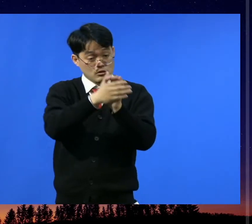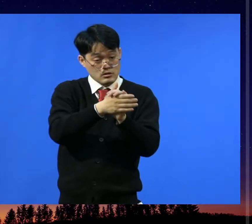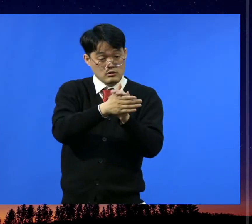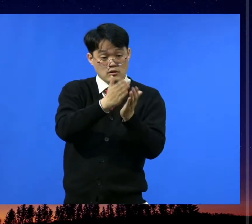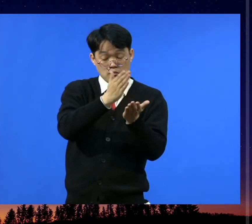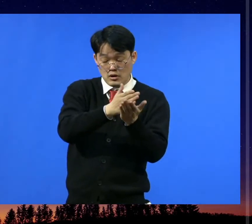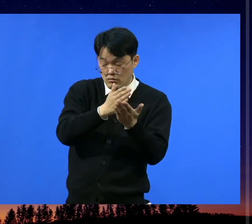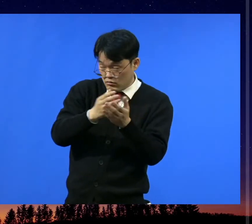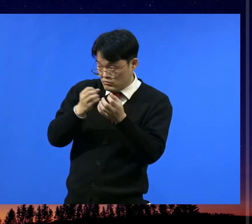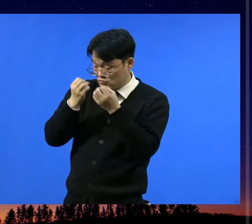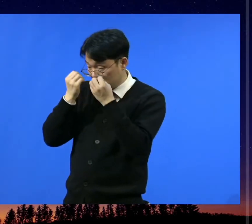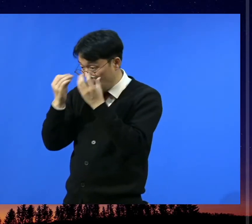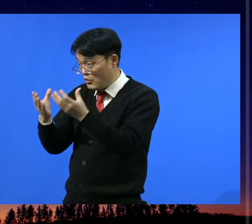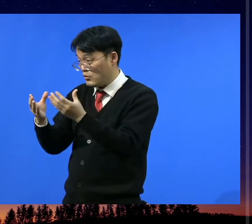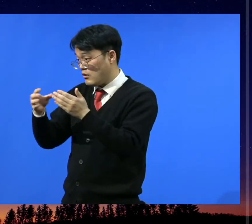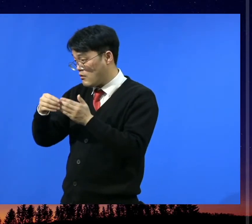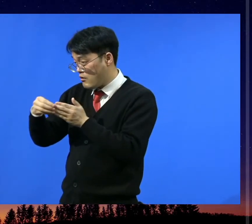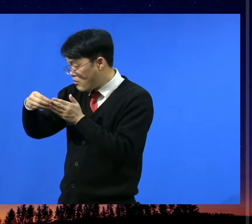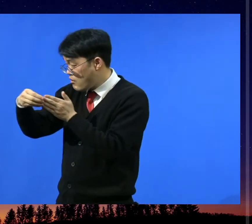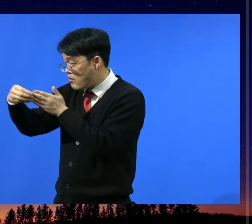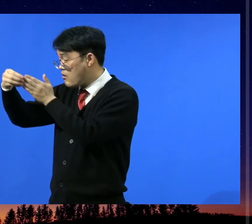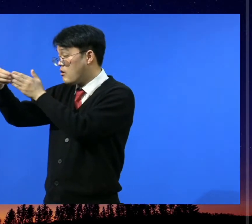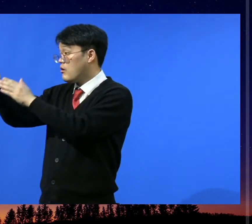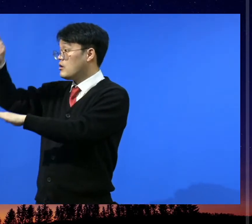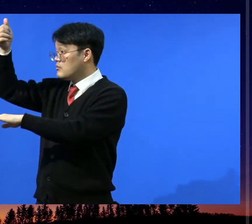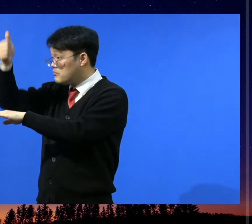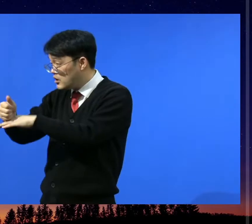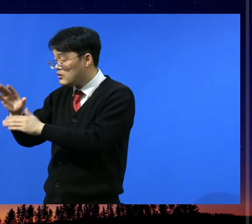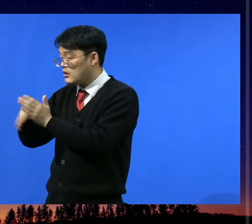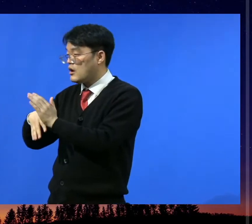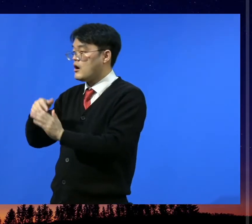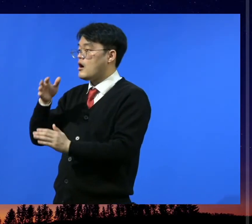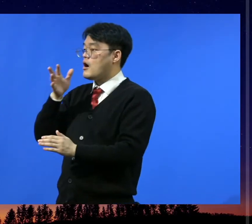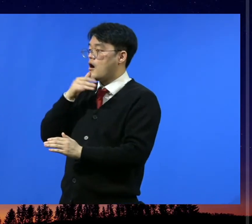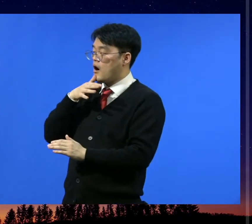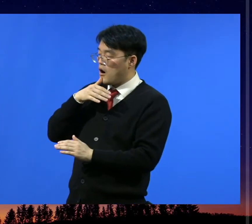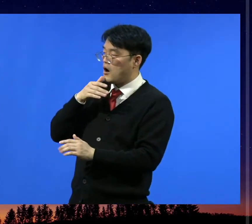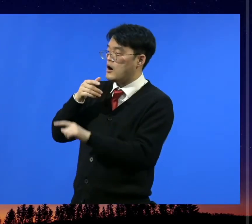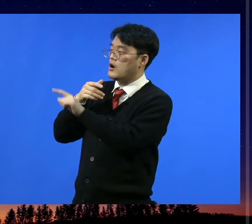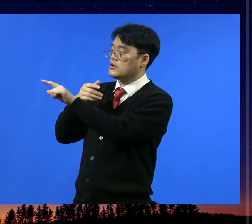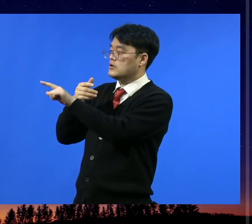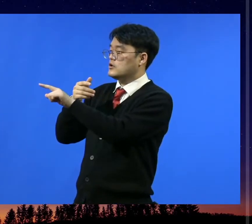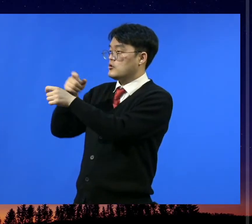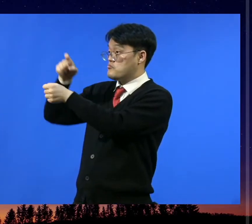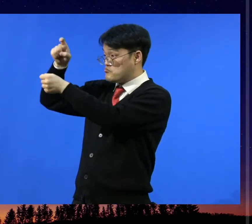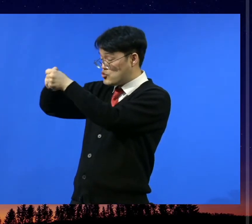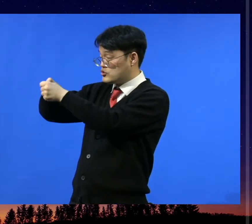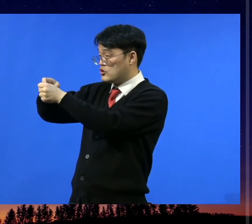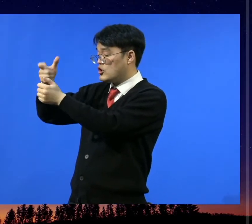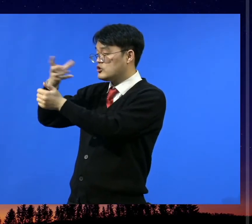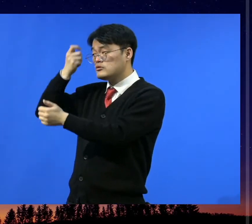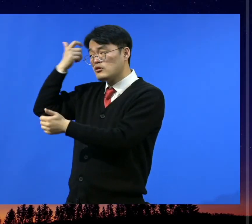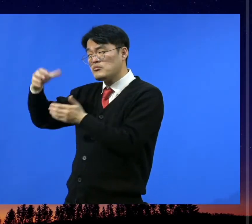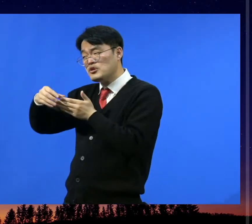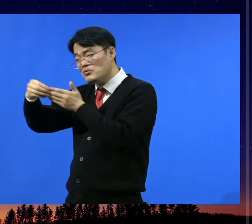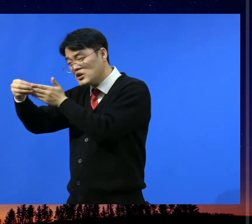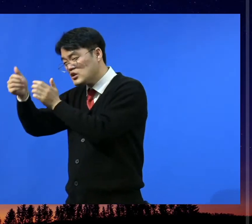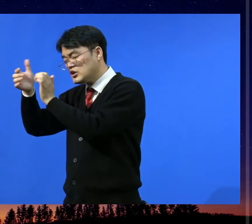성령이 이끌어 가시는 걸 느껴요. 그래서 마칠 때는 다른 기도를 한참 하다가 마치는 거예요. 근데 그게 성령이 인도하신